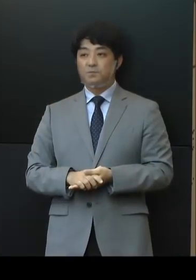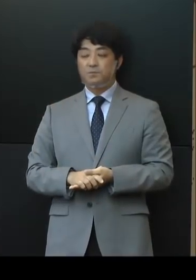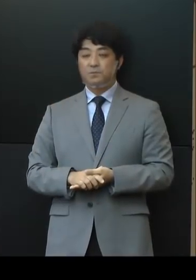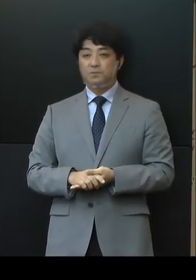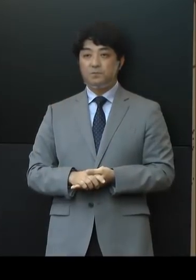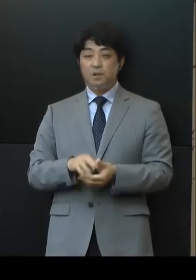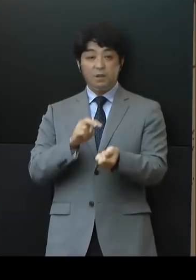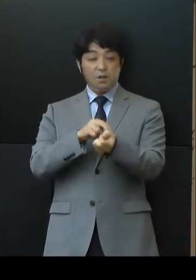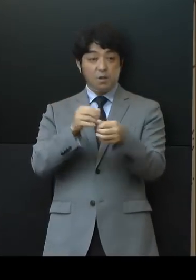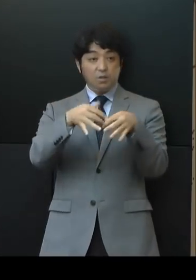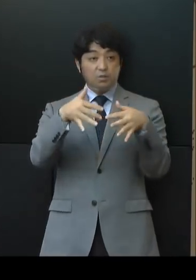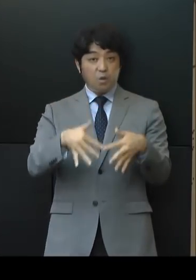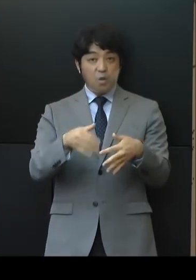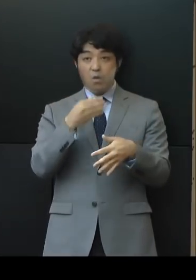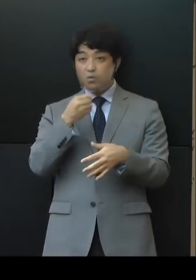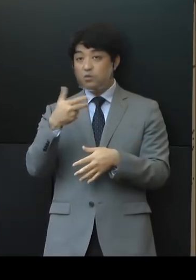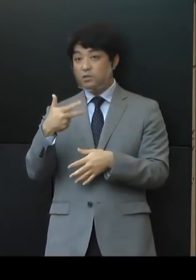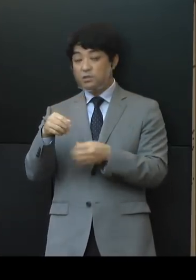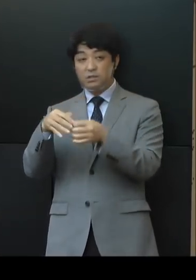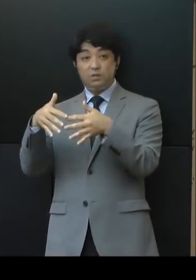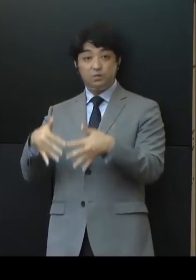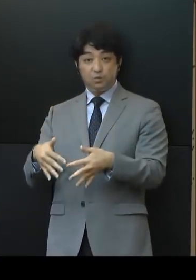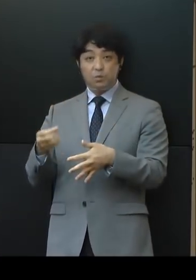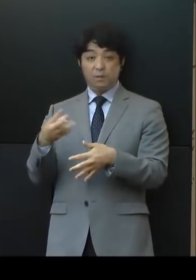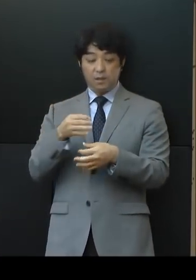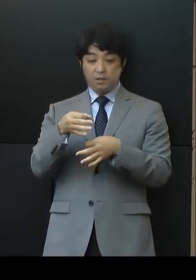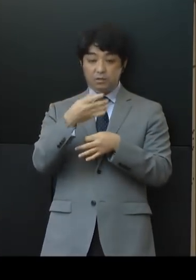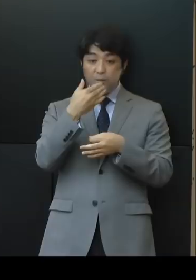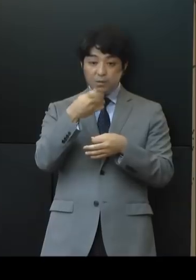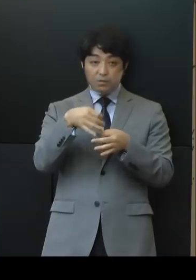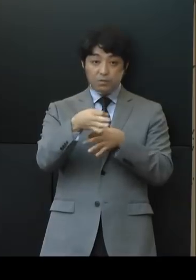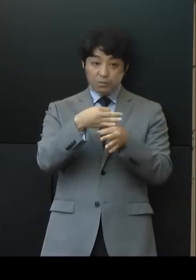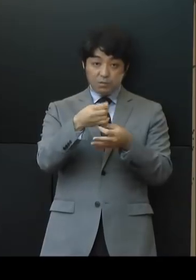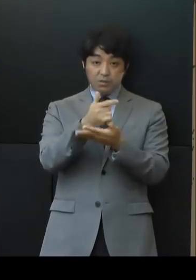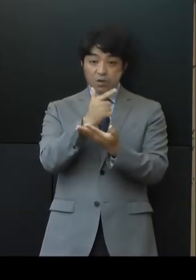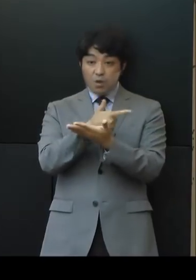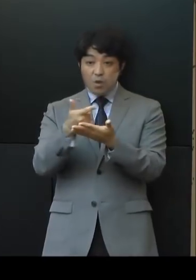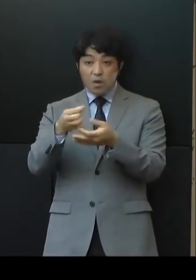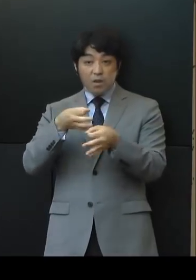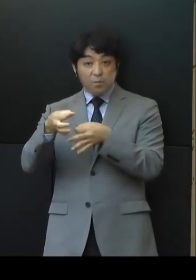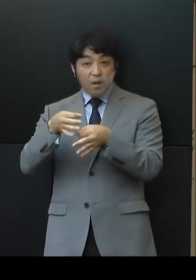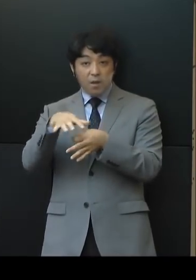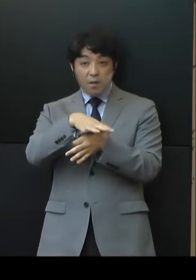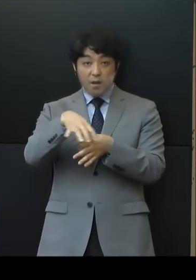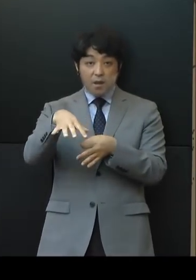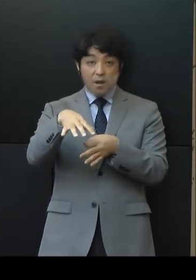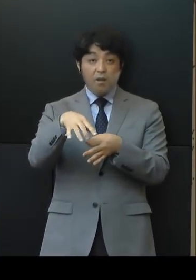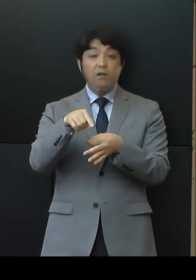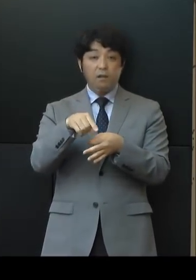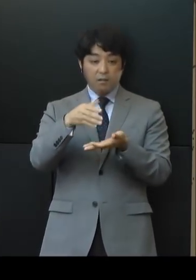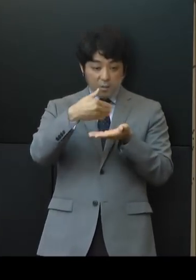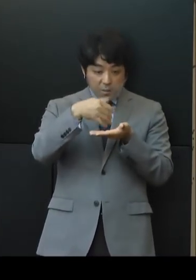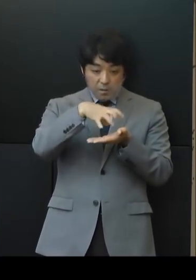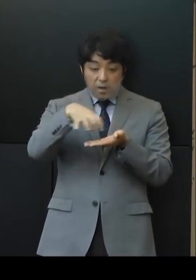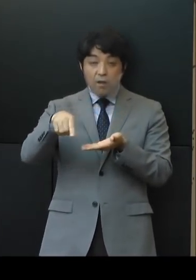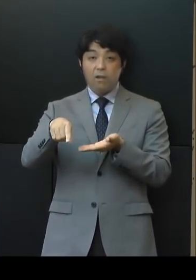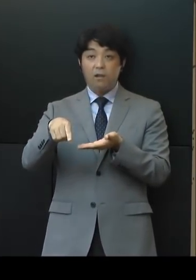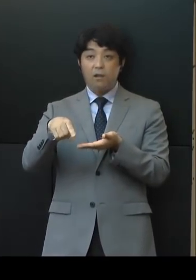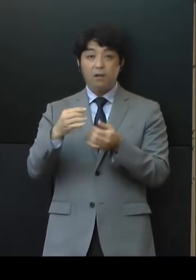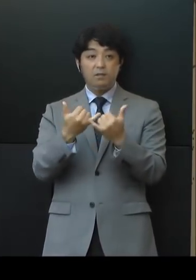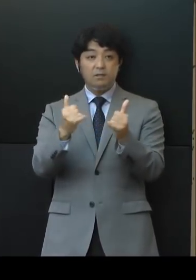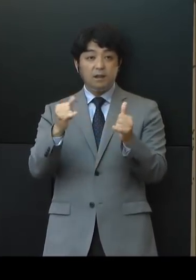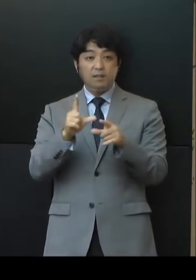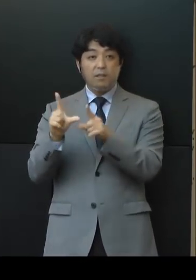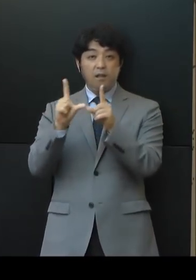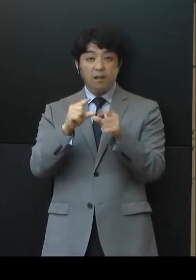医療施設や社会福祉施設などそれから食料品などの生活支持品を提供する施設などそれからその他社会生活を維持